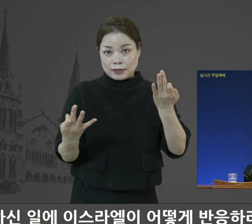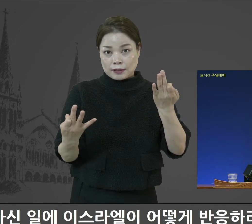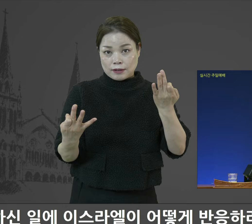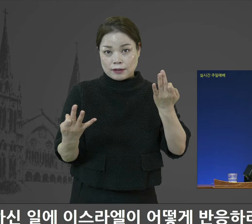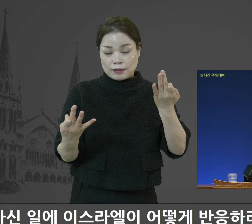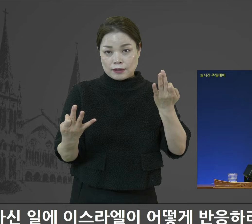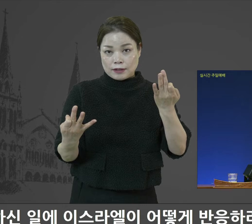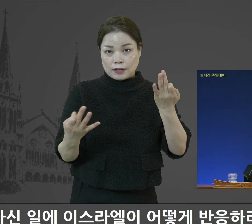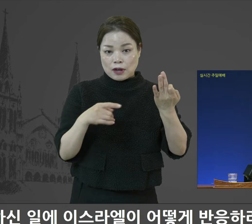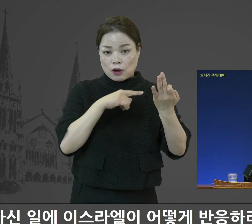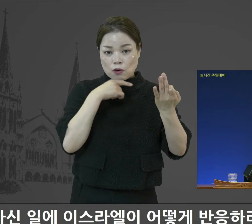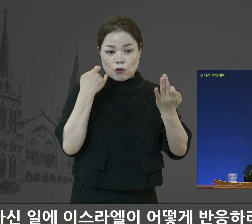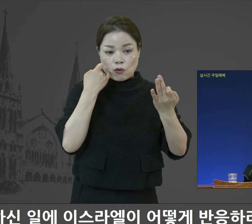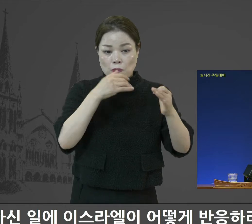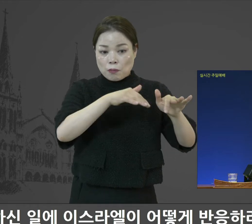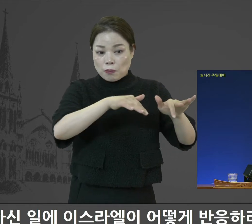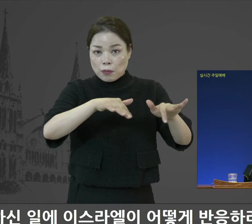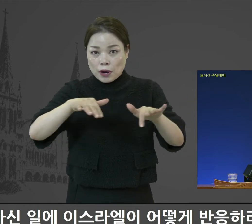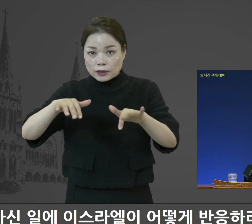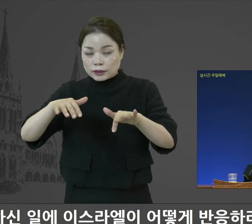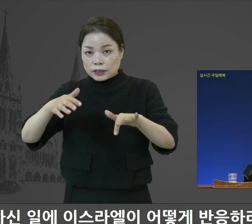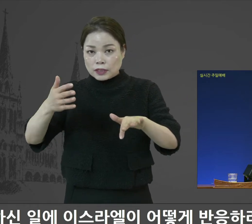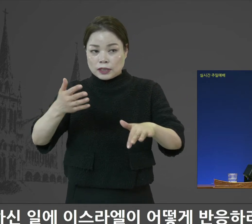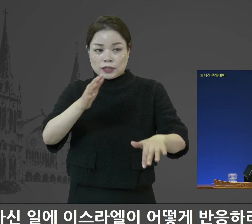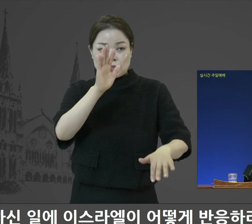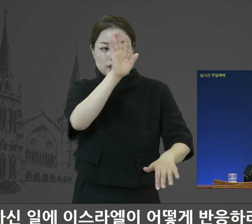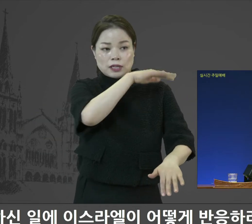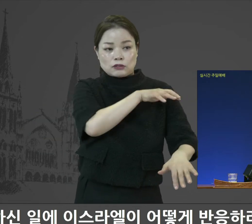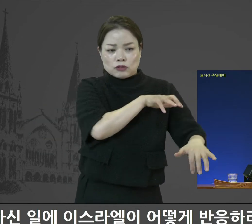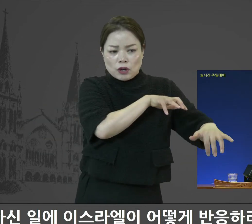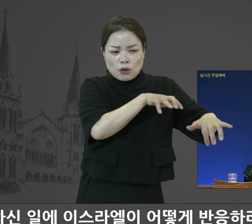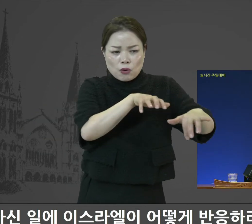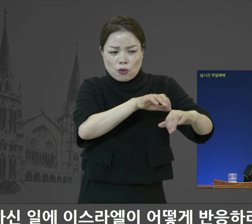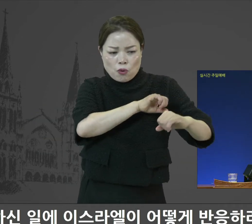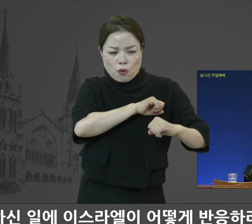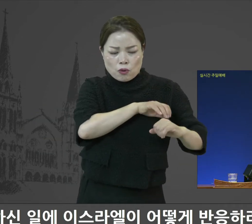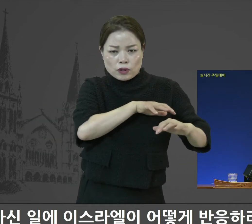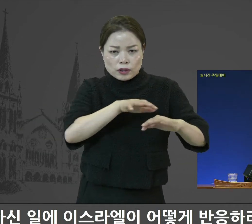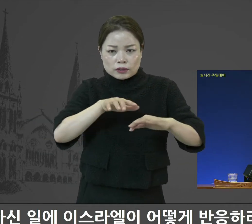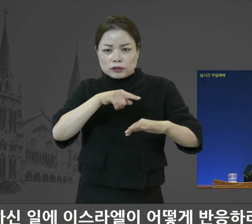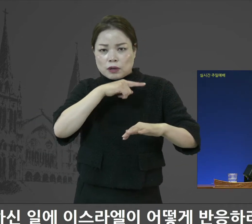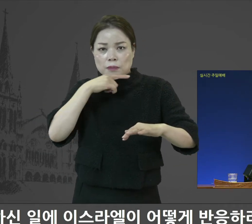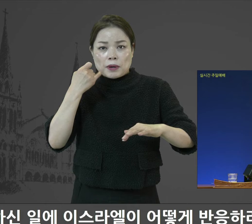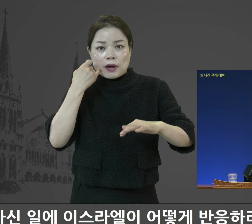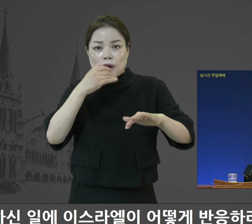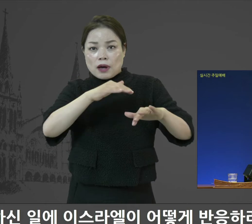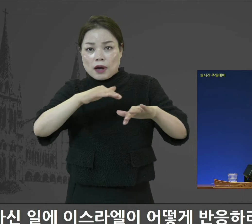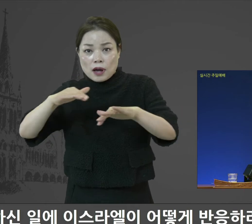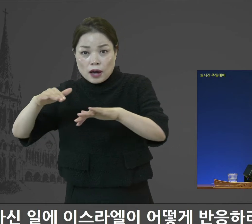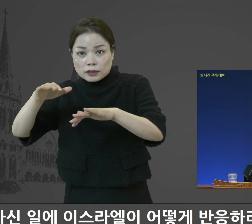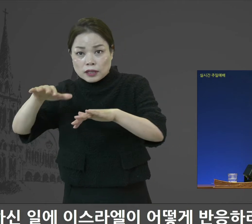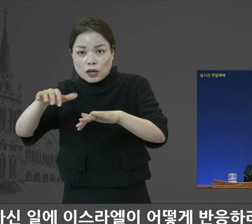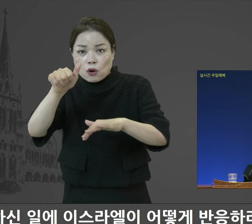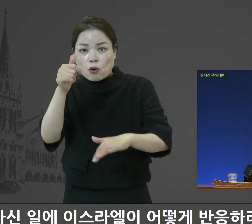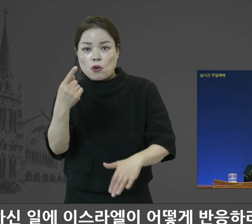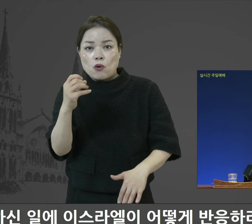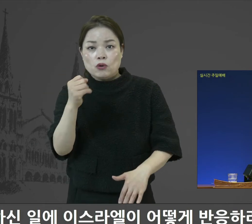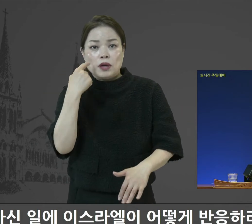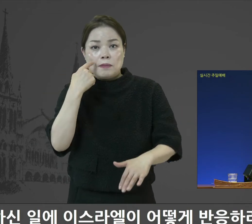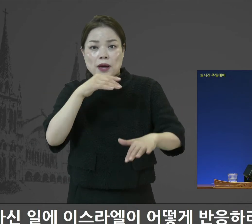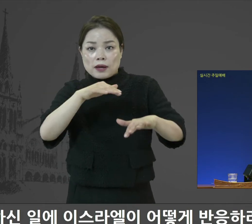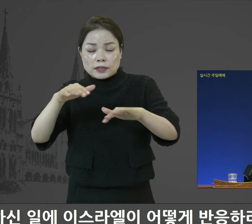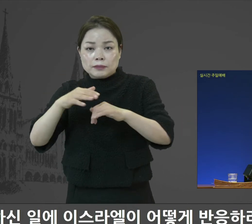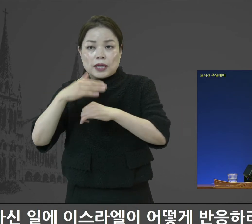보는데, 홍해 앞에서, 뒤에 애국 군대가 따라올 때 홍해 앞에서 하나님이 하신 말씀입니다. 13절